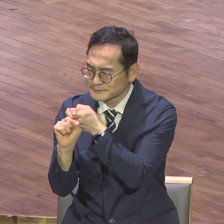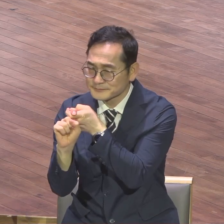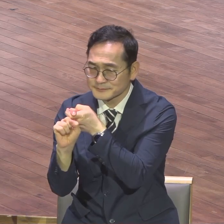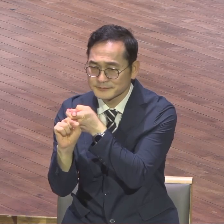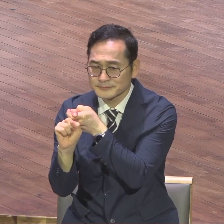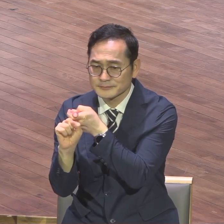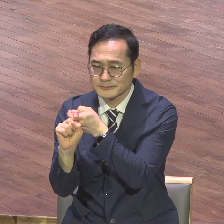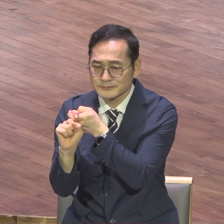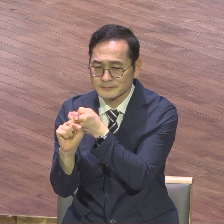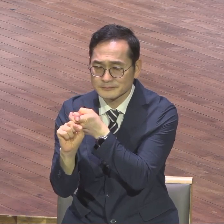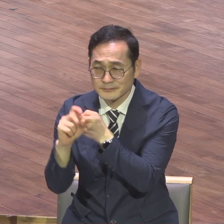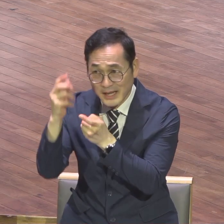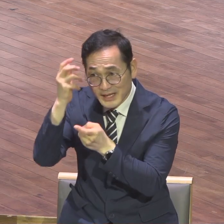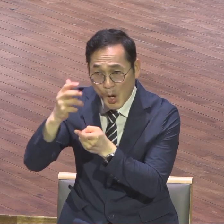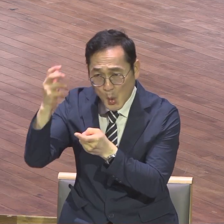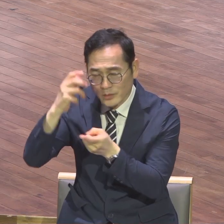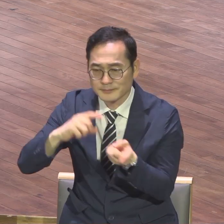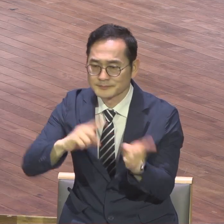심령의 부흥.